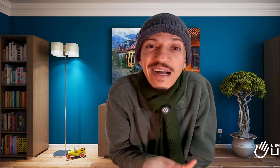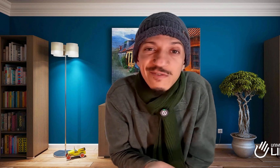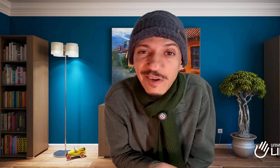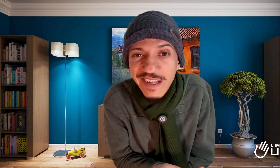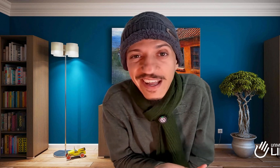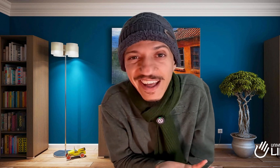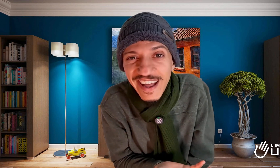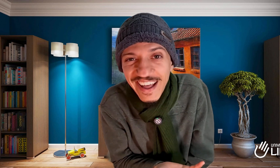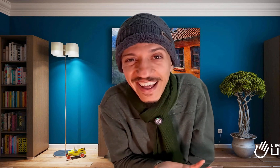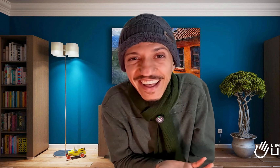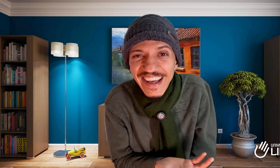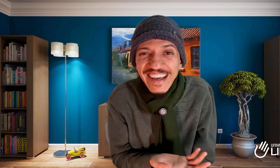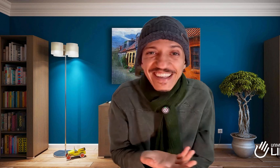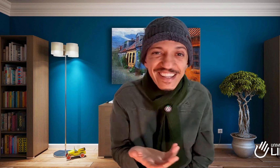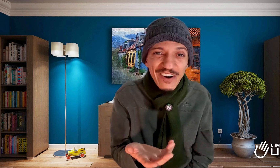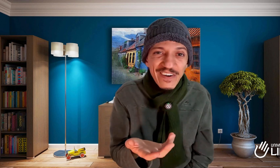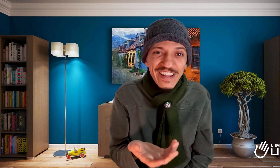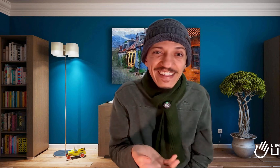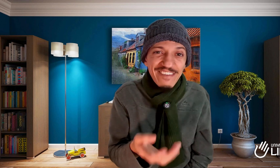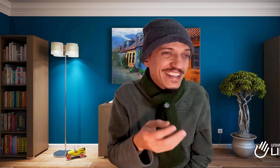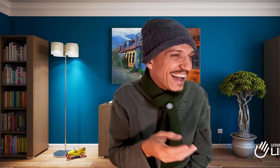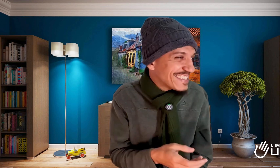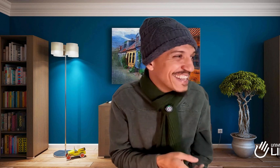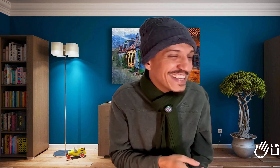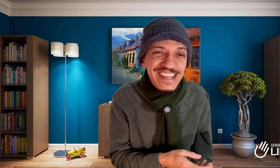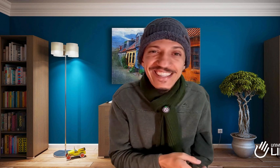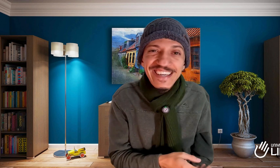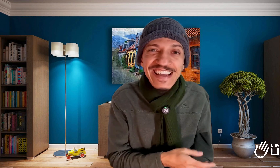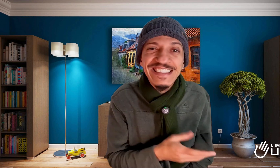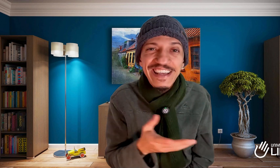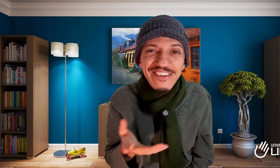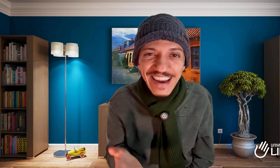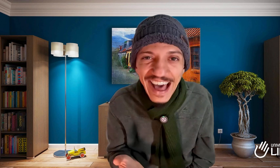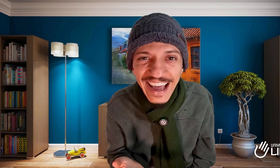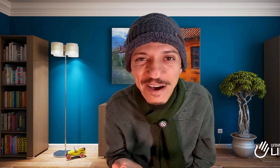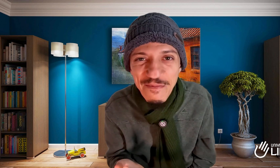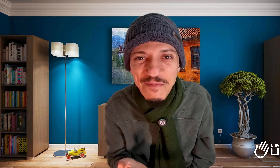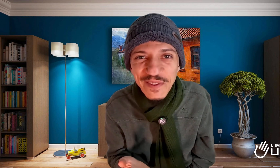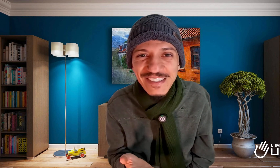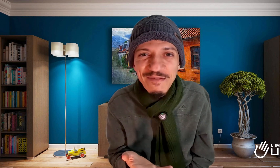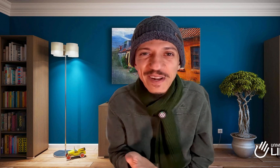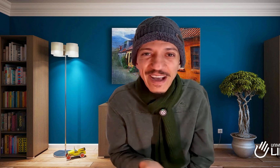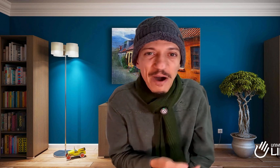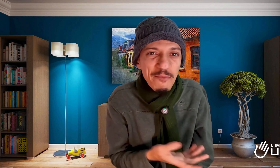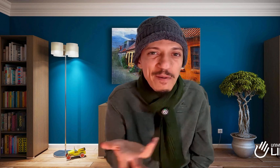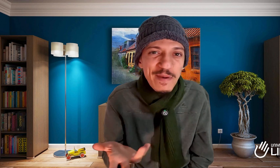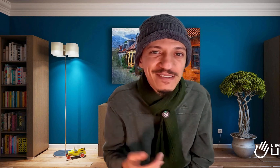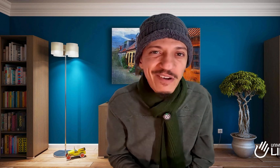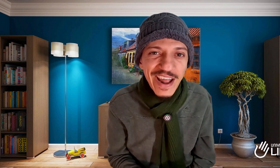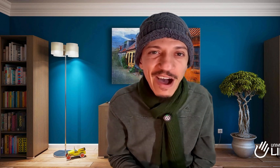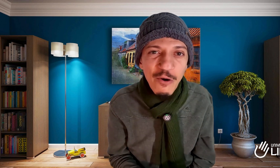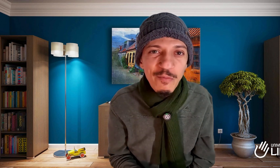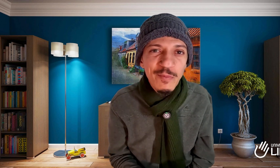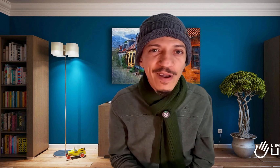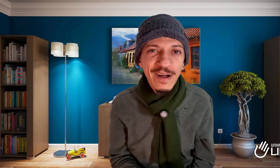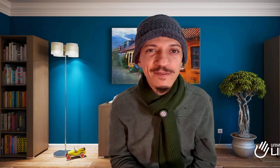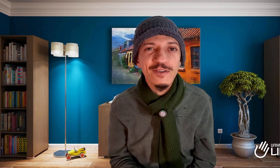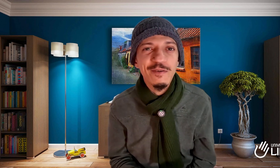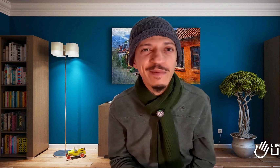smartphone. Então, na verdade, ninguém tinha nem celular para poder se comunicar, ou pelo menos não era algo popular. Sou meio